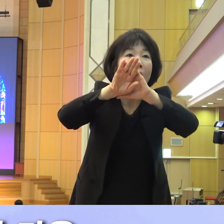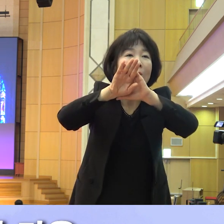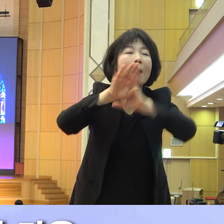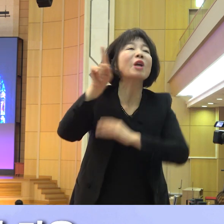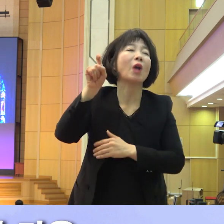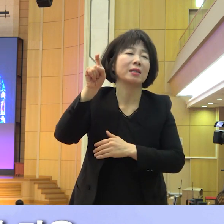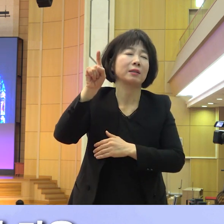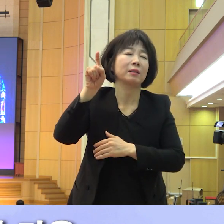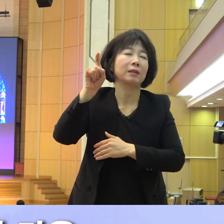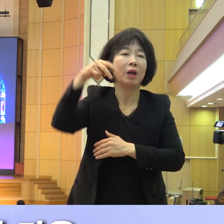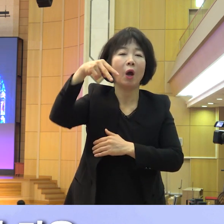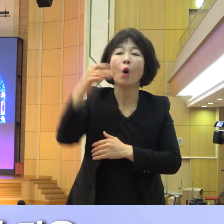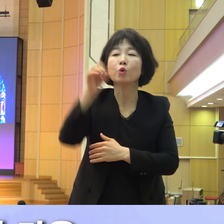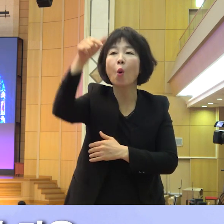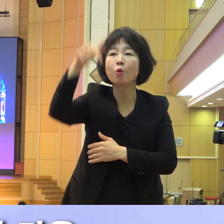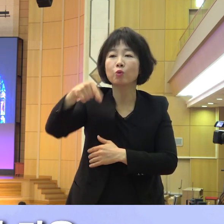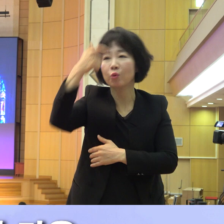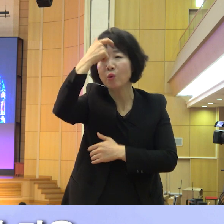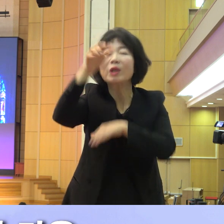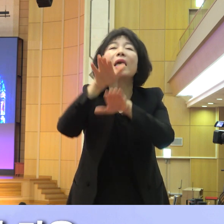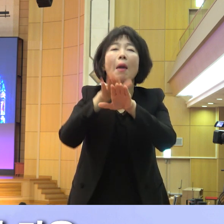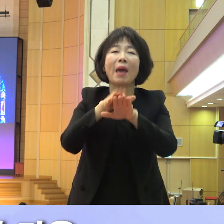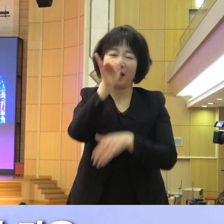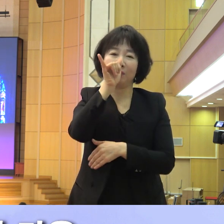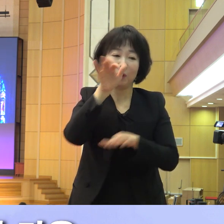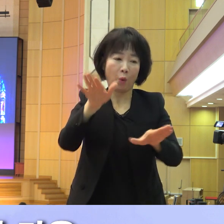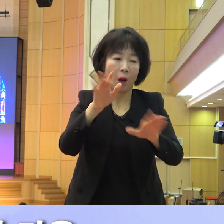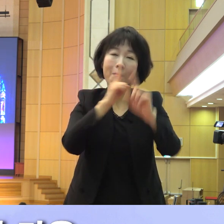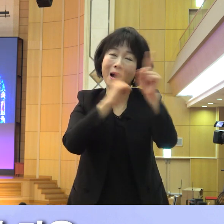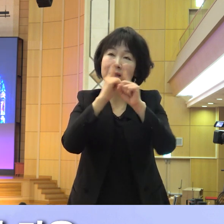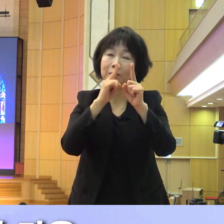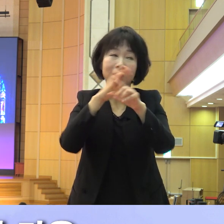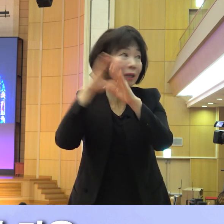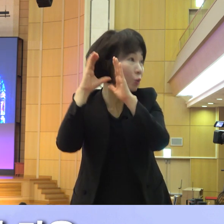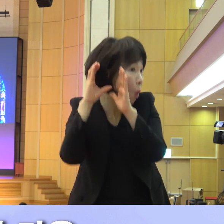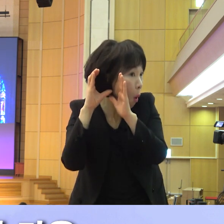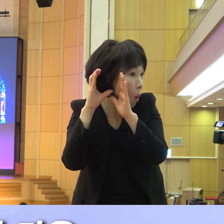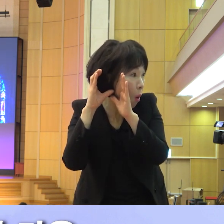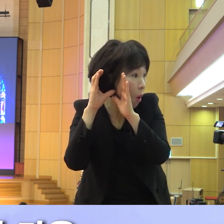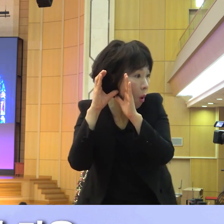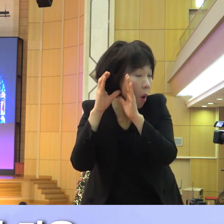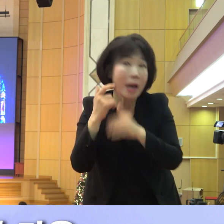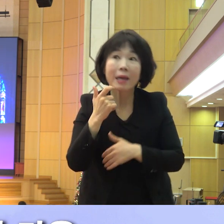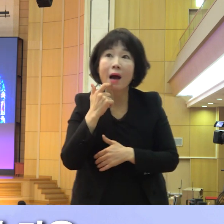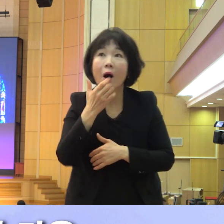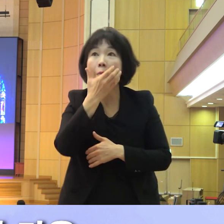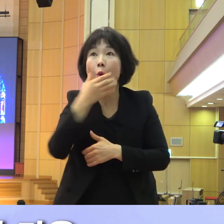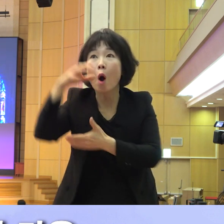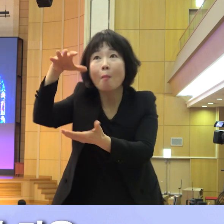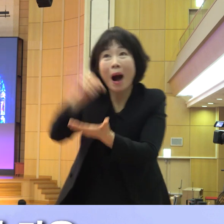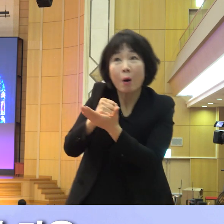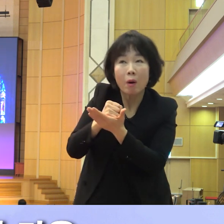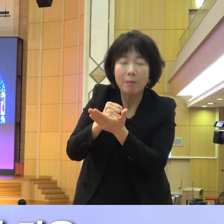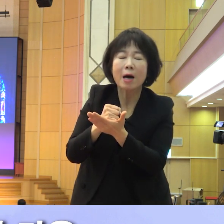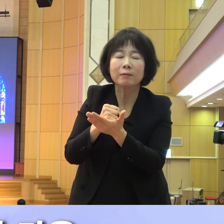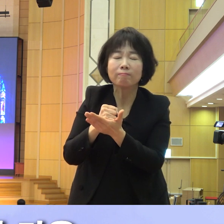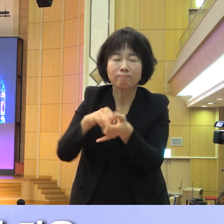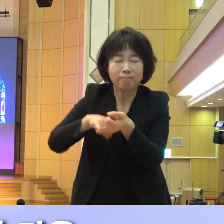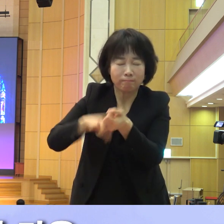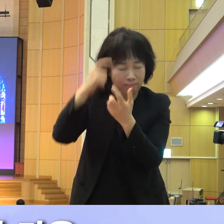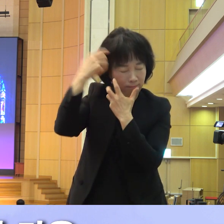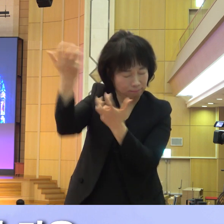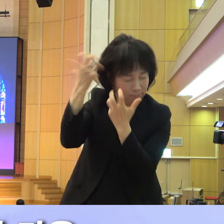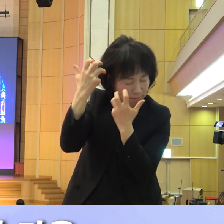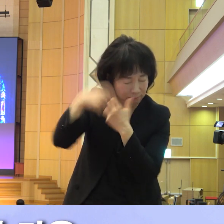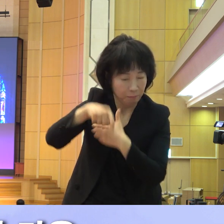영광을 돌려드려집니다. 오늘 주시는 귀한 말씀을 통해서 야곱이 축복하시며 않으면 놓지 않겠다는